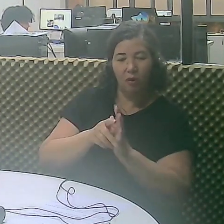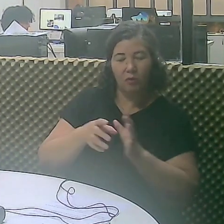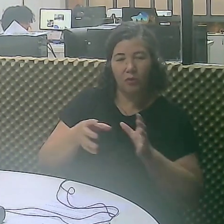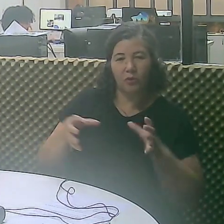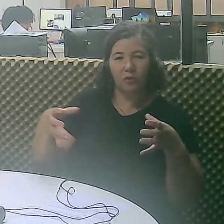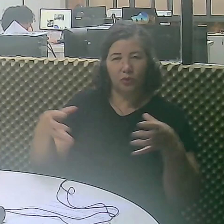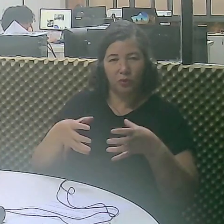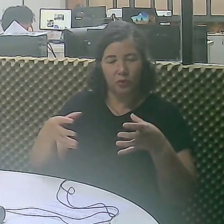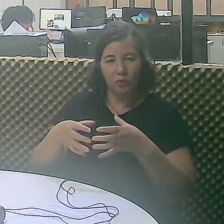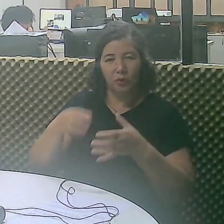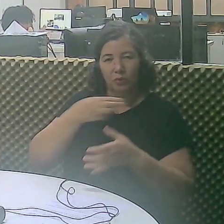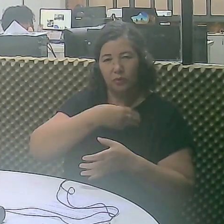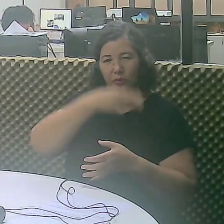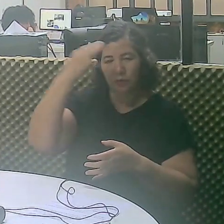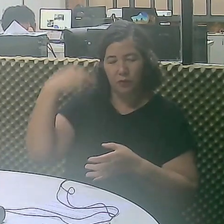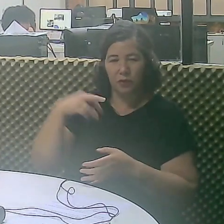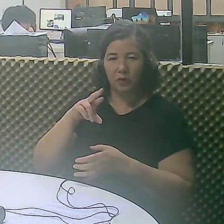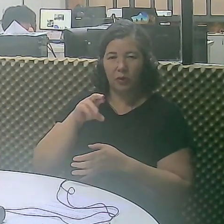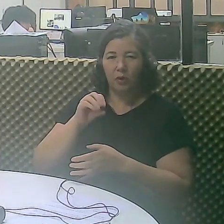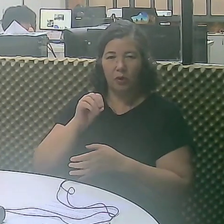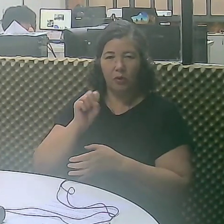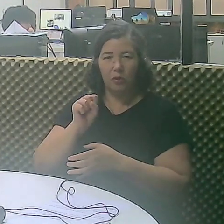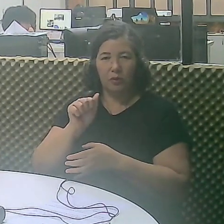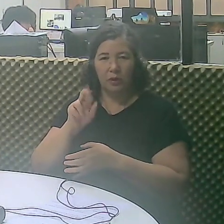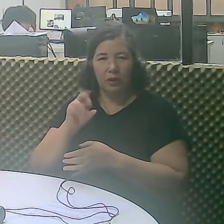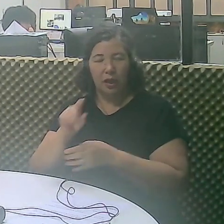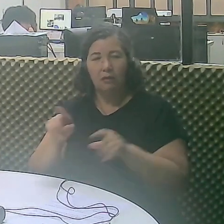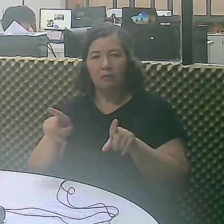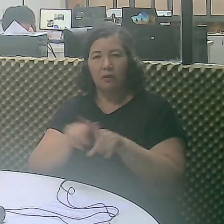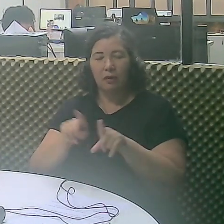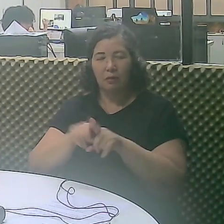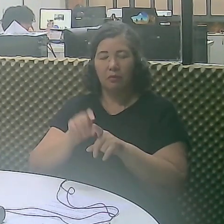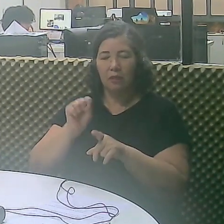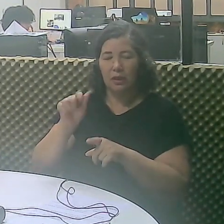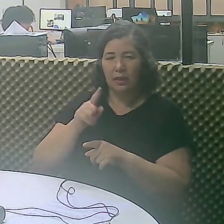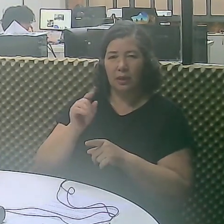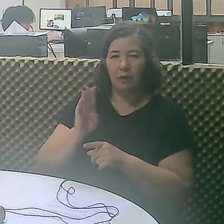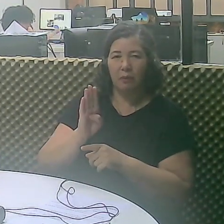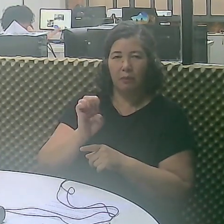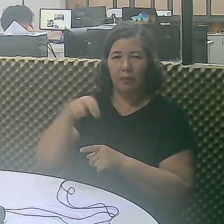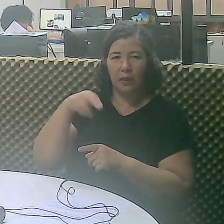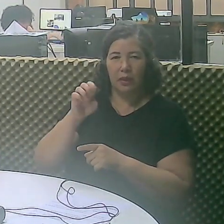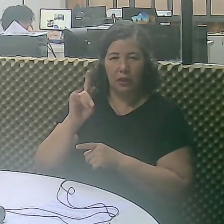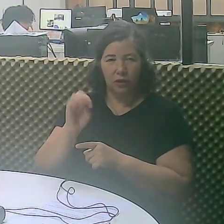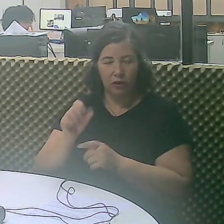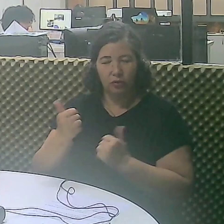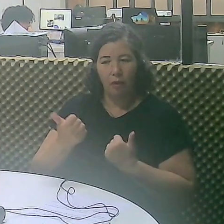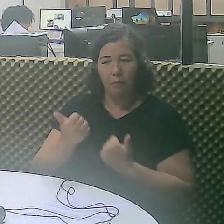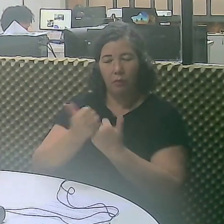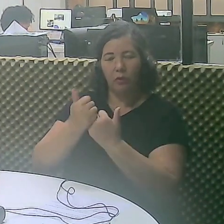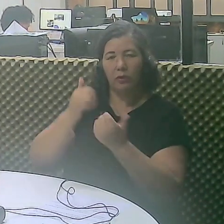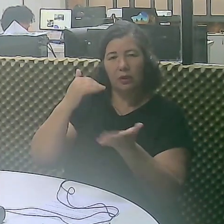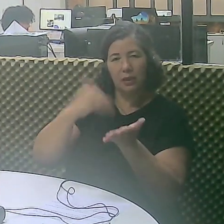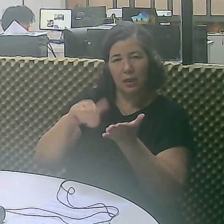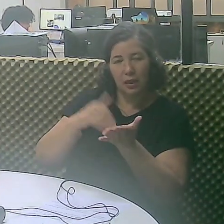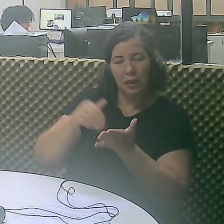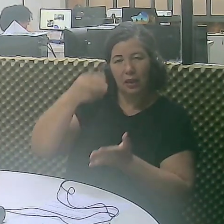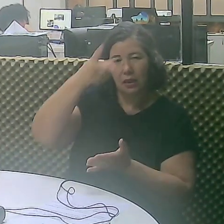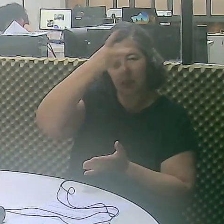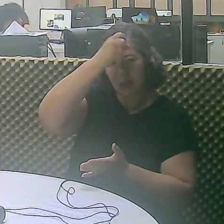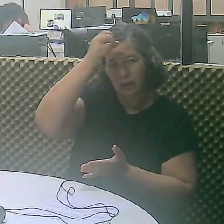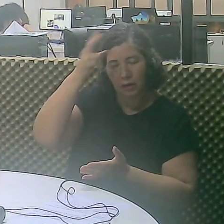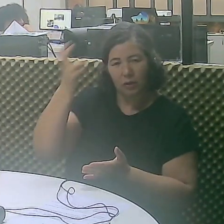de Nossa Senhora do Rosário e São Benedito, com apoio da Secretaria Municipal de Cultura e Turismo. O evento contou com